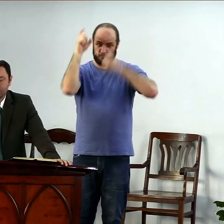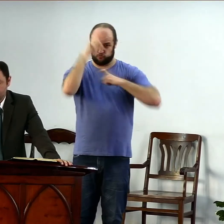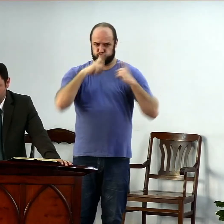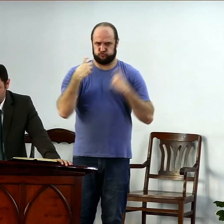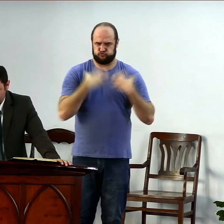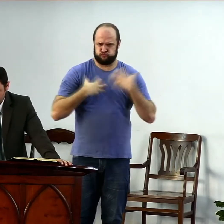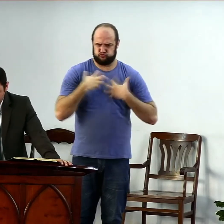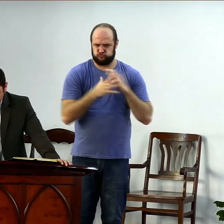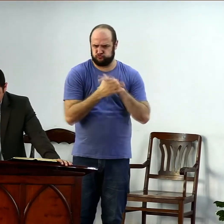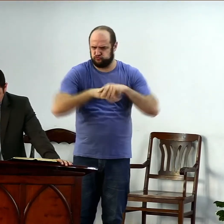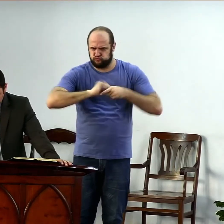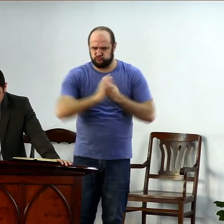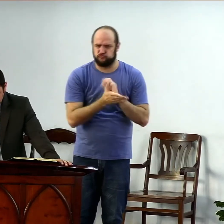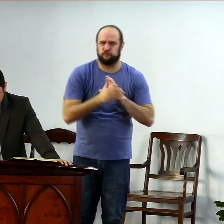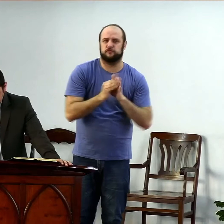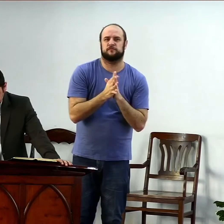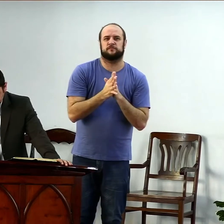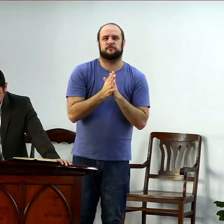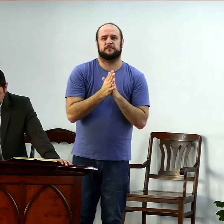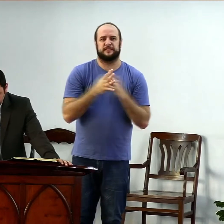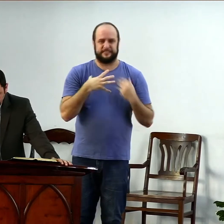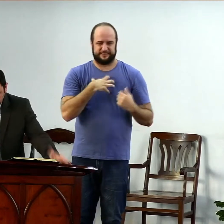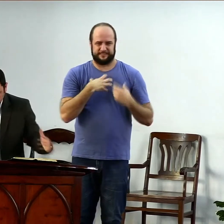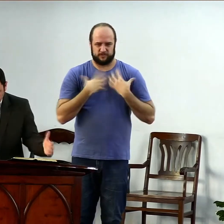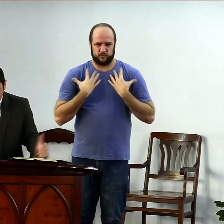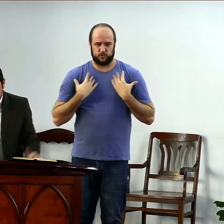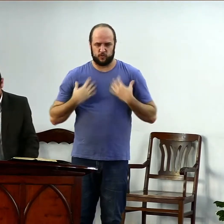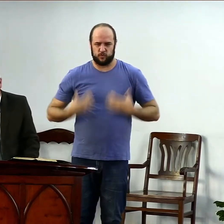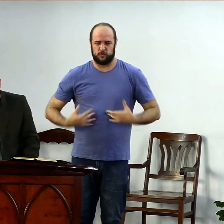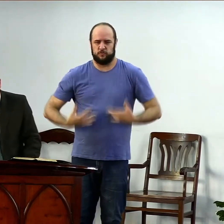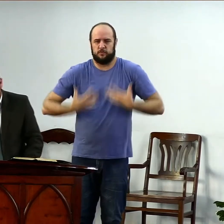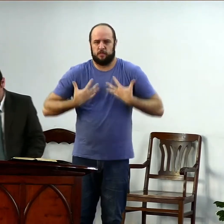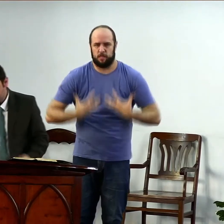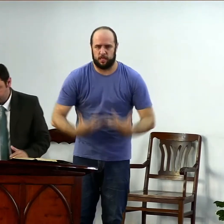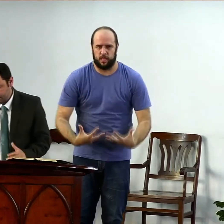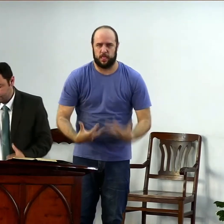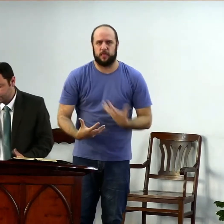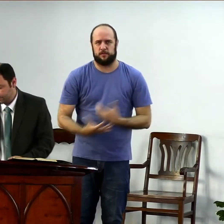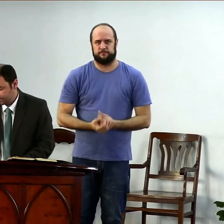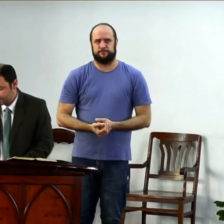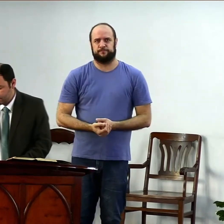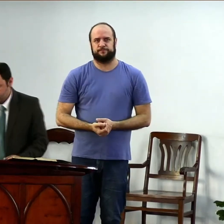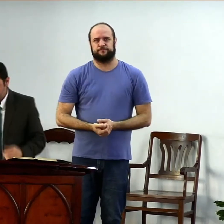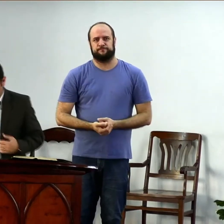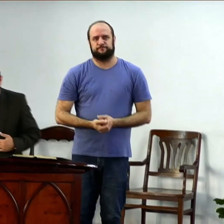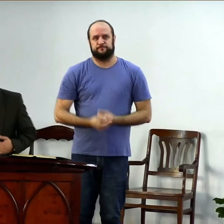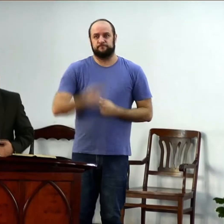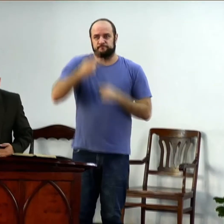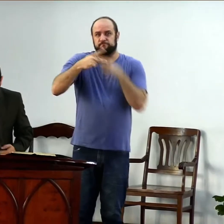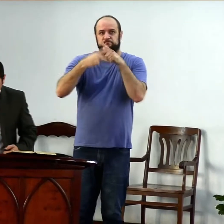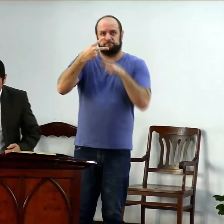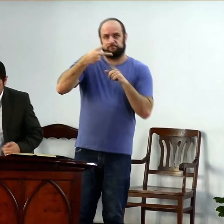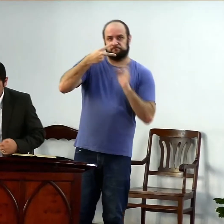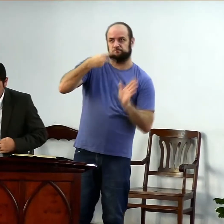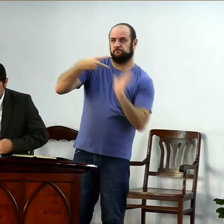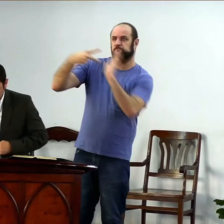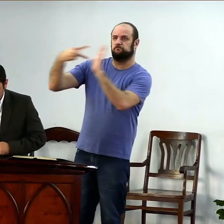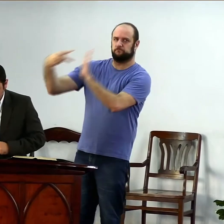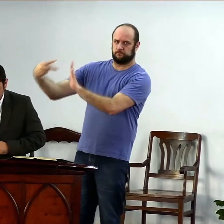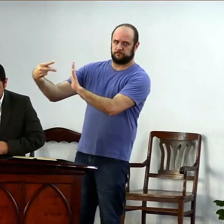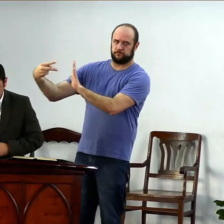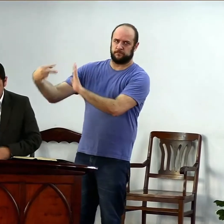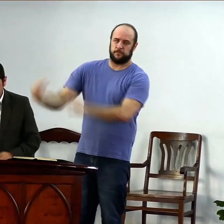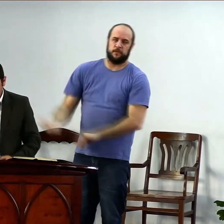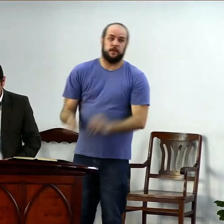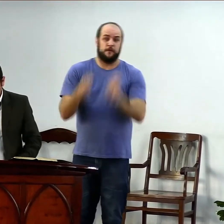alma e para o seu corpo reações. Então, diante dessas observações, podemos olhar agora para o texto